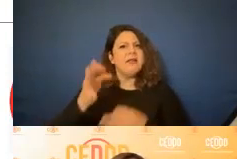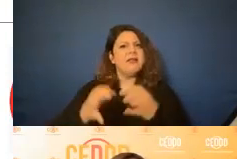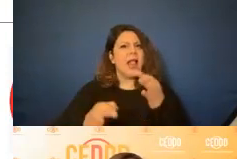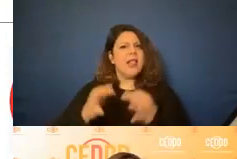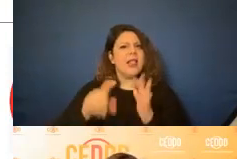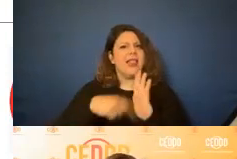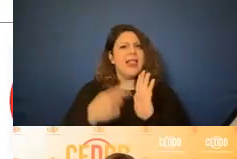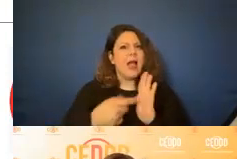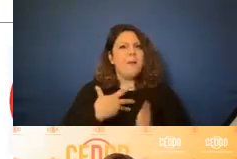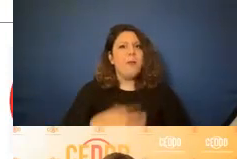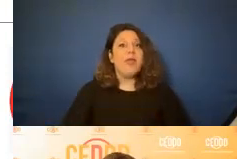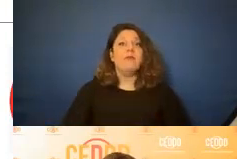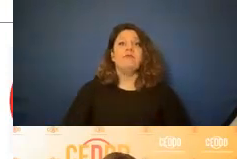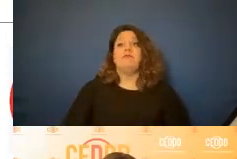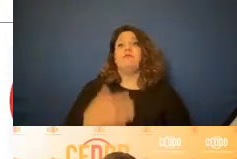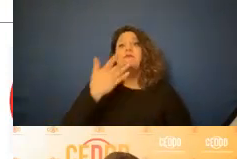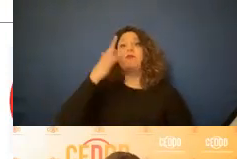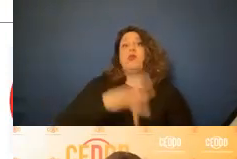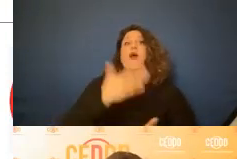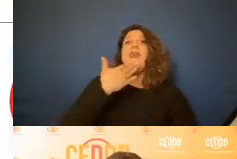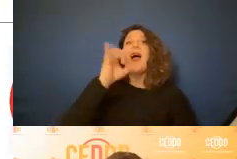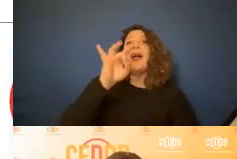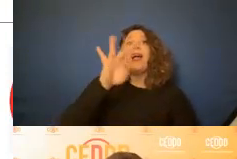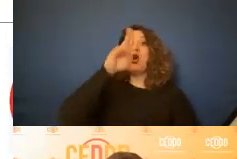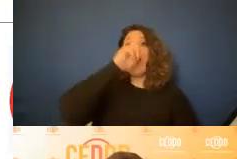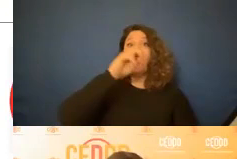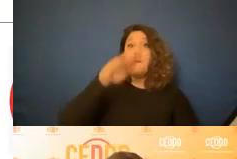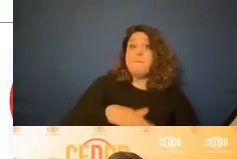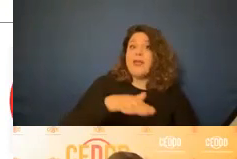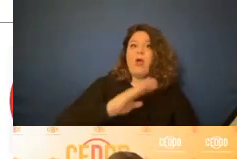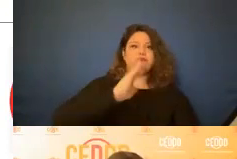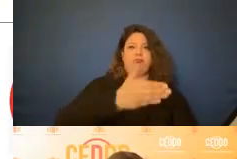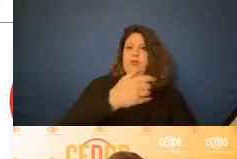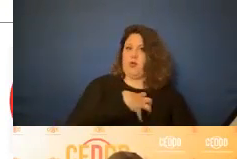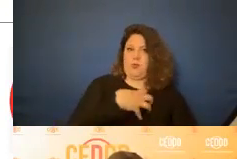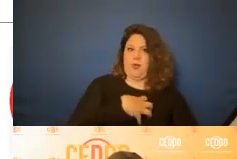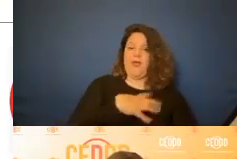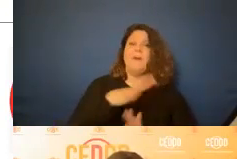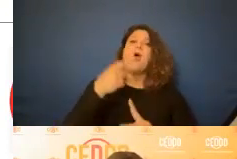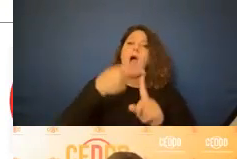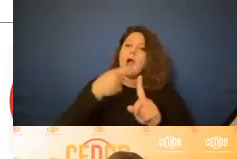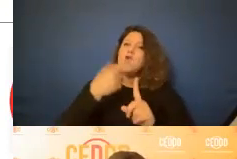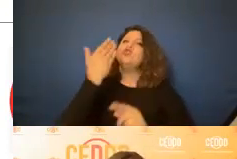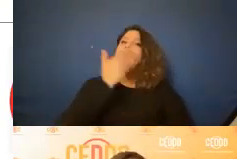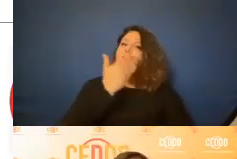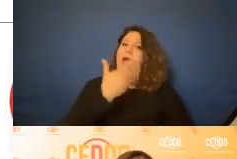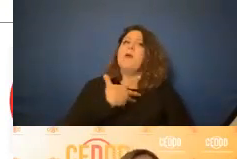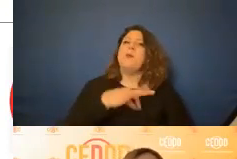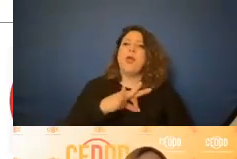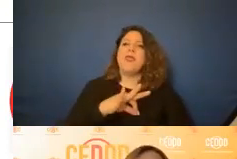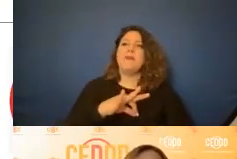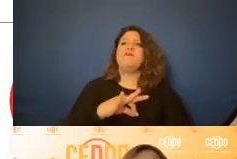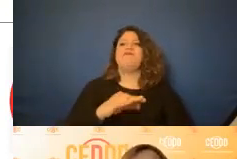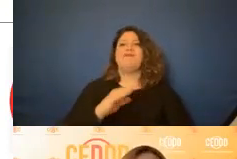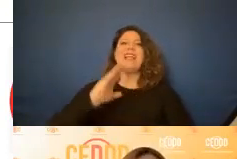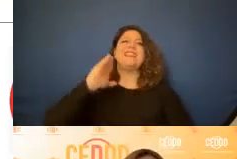los menores de 14 años son inimputables. Pero el acoso escolar puede tener consecuencias civiles en forma de sanción